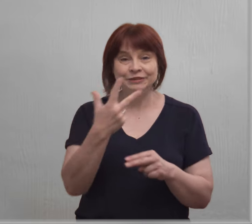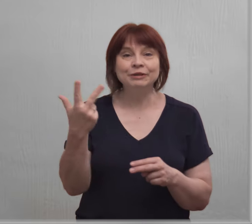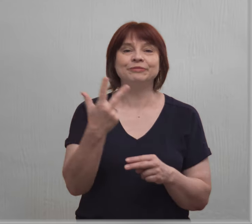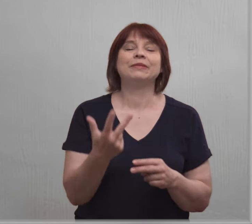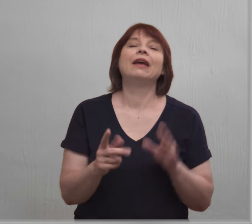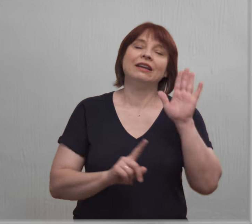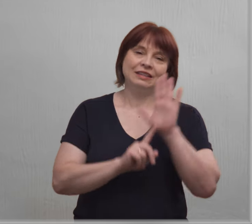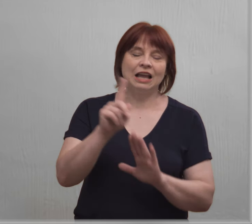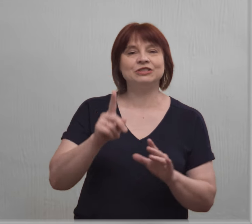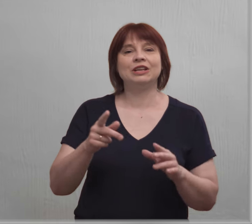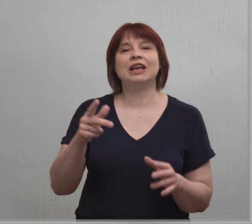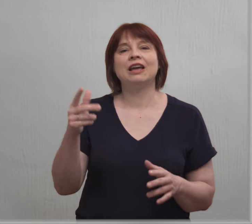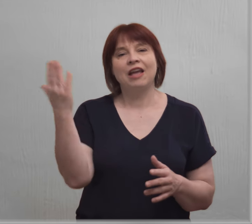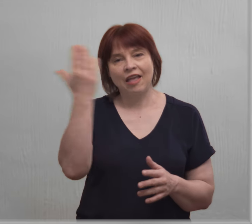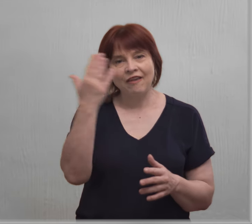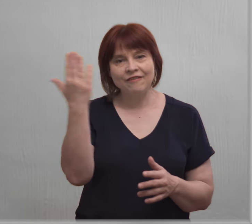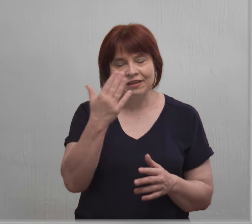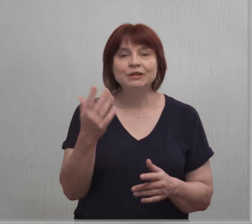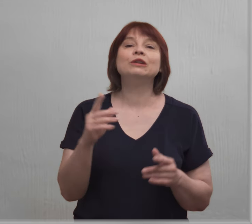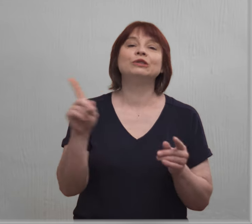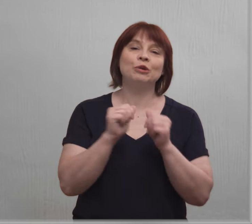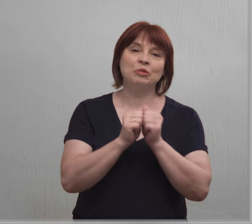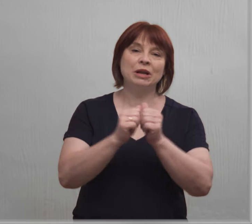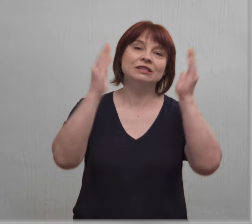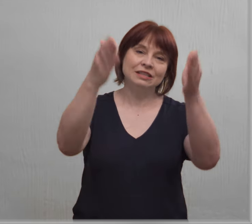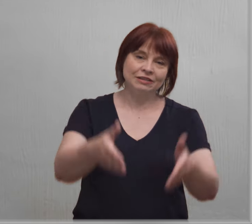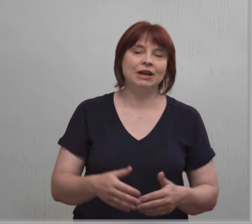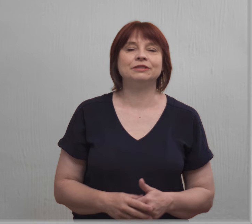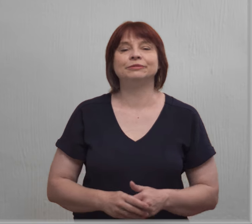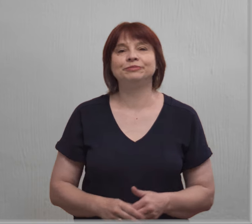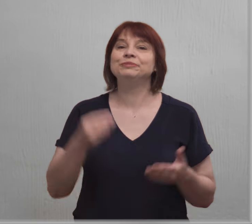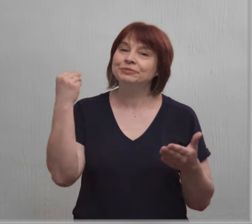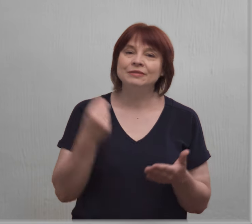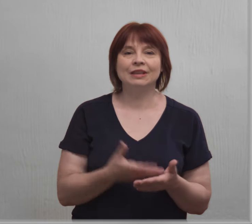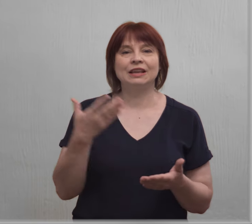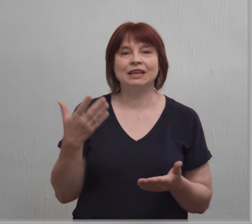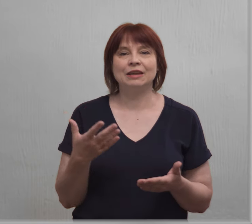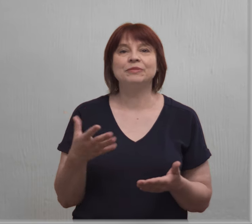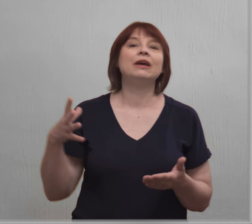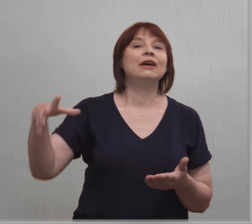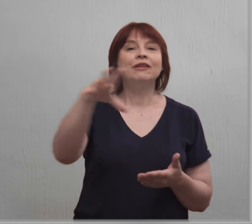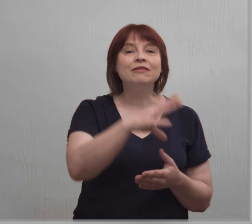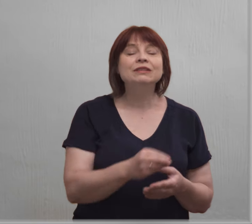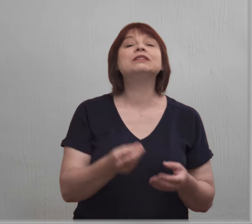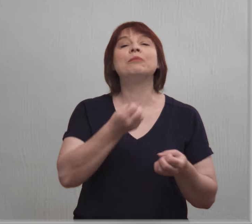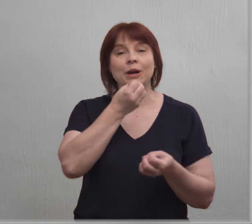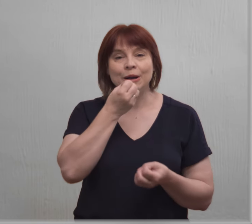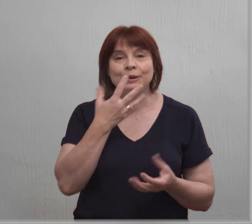начать этот эфир и чтобы молиться за вас. Добрый день, дорогие! Всем